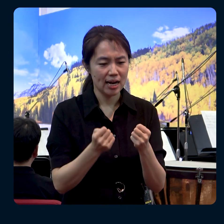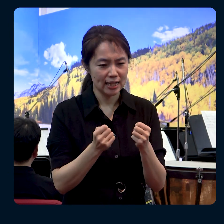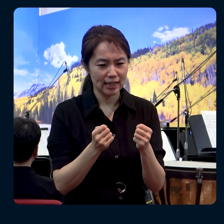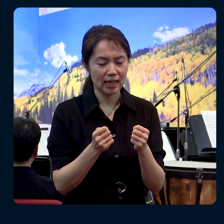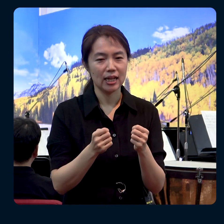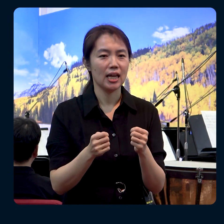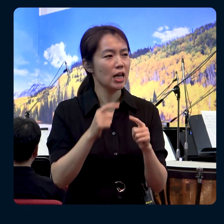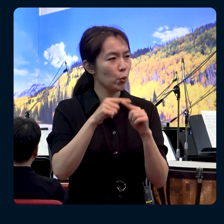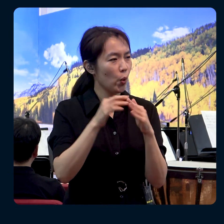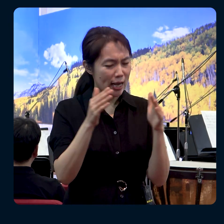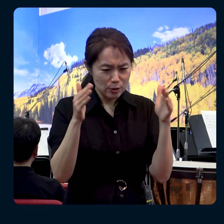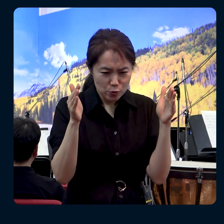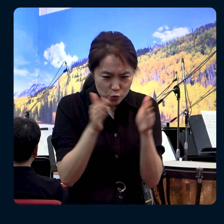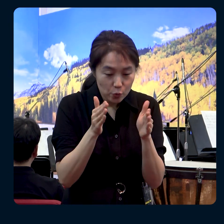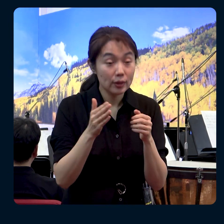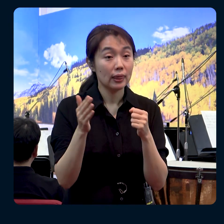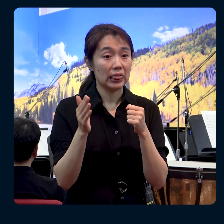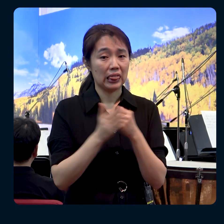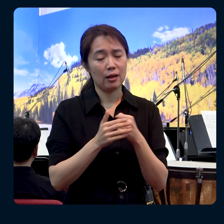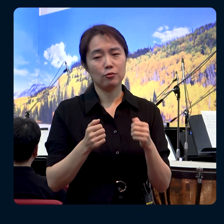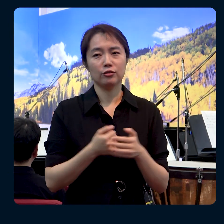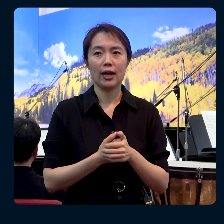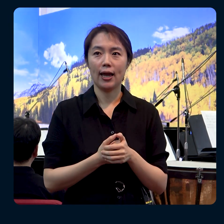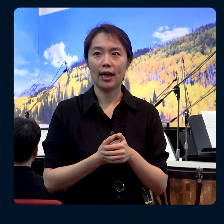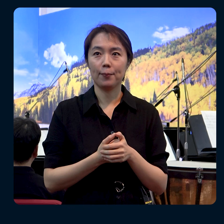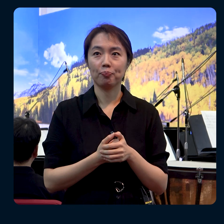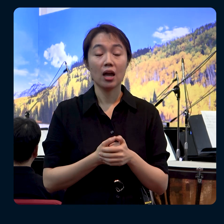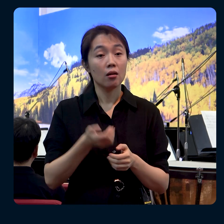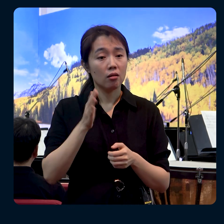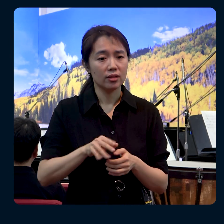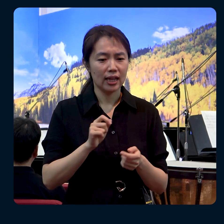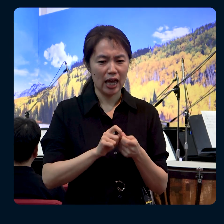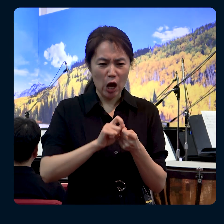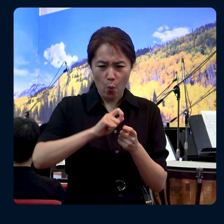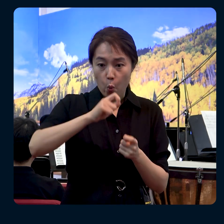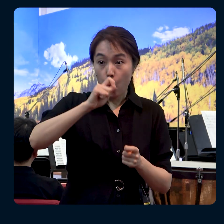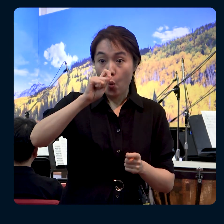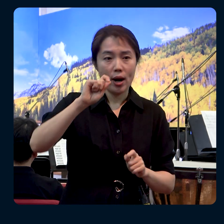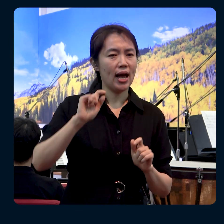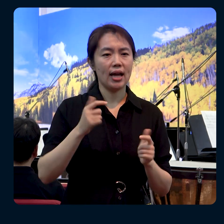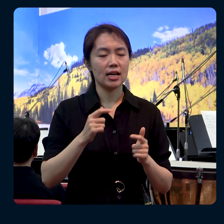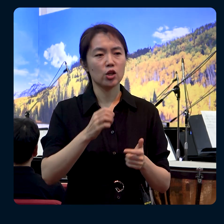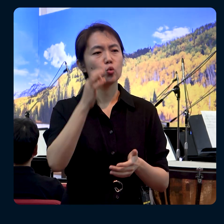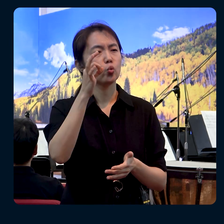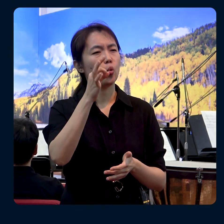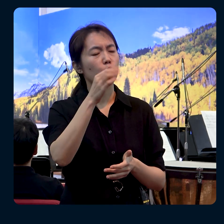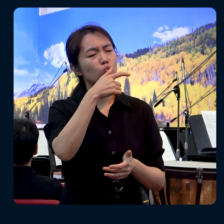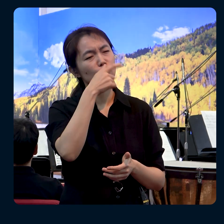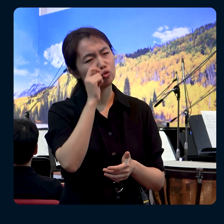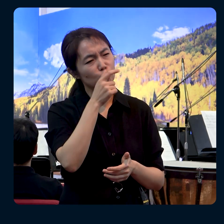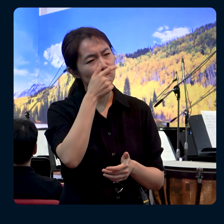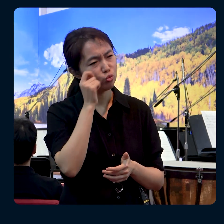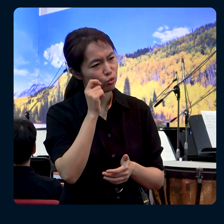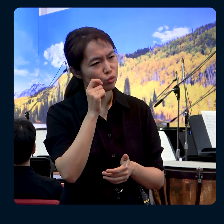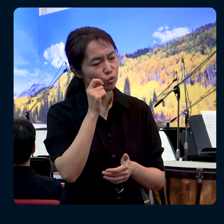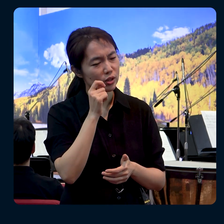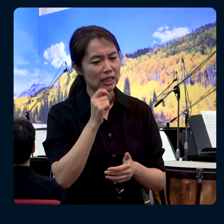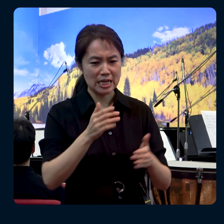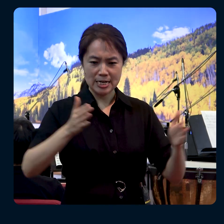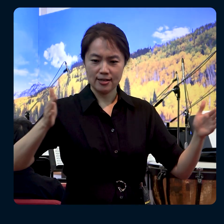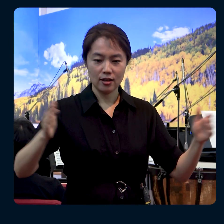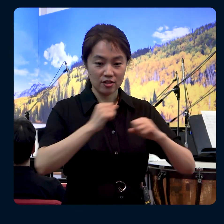너무 그러니까 힘이 없는 거예요. 그러니까 넓은 땅을 구입할 만한 그런 어떤 준비가 안 돼